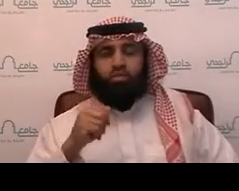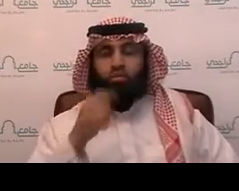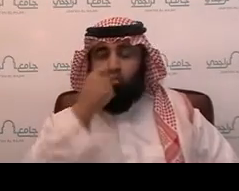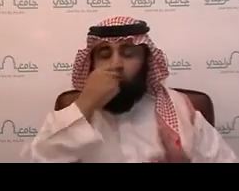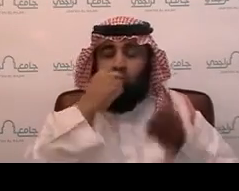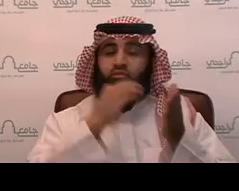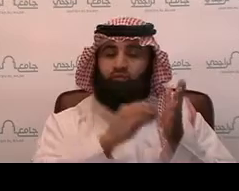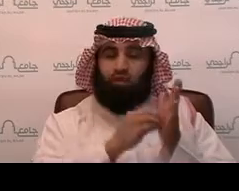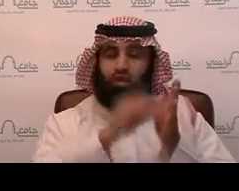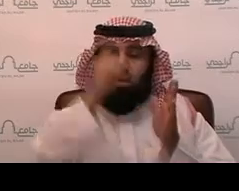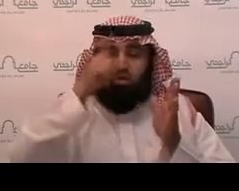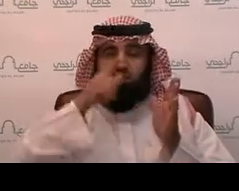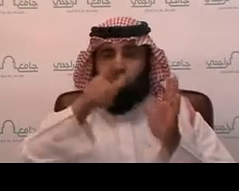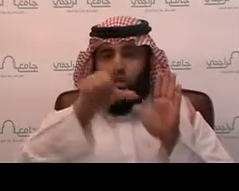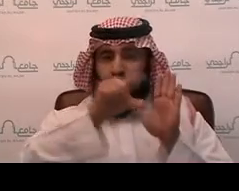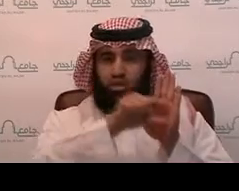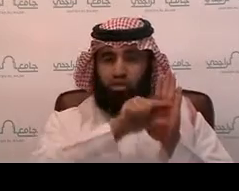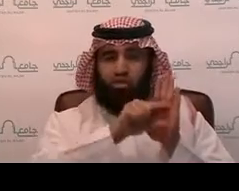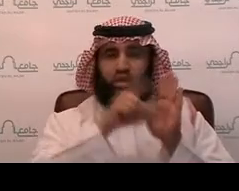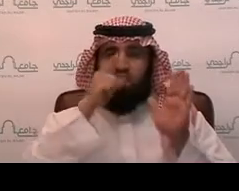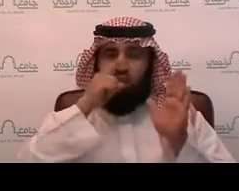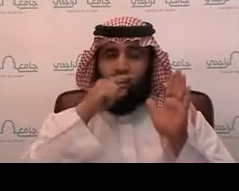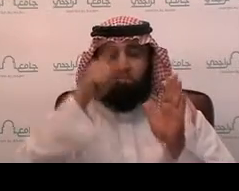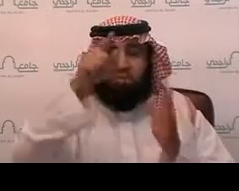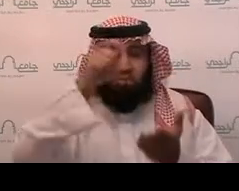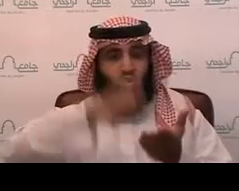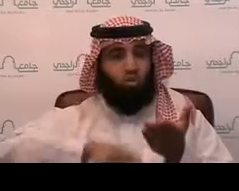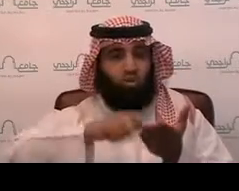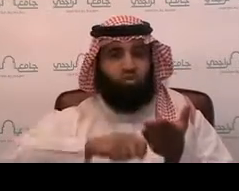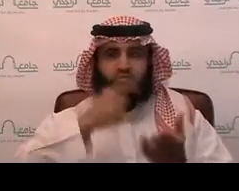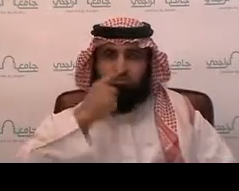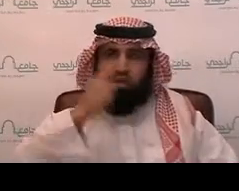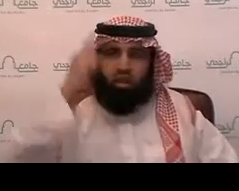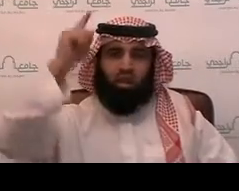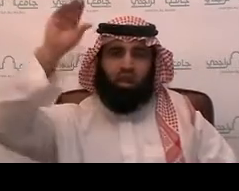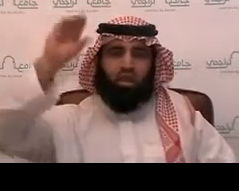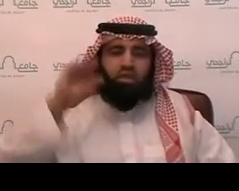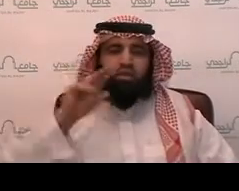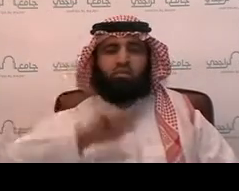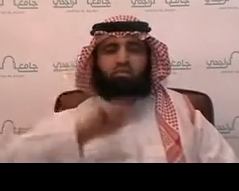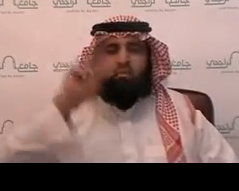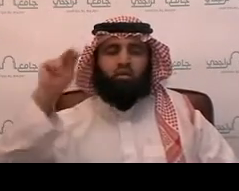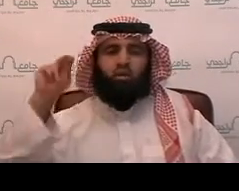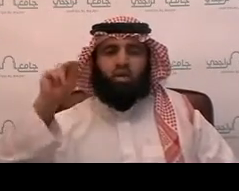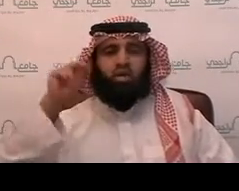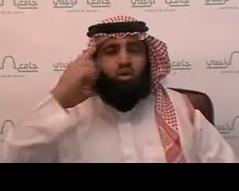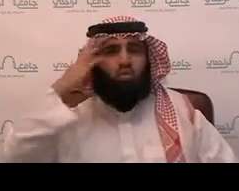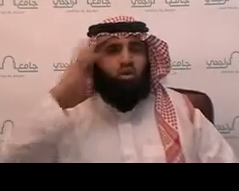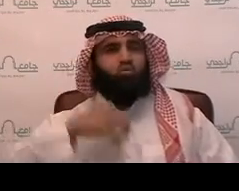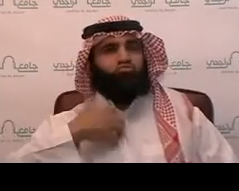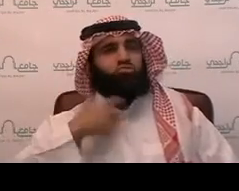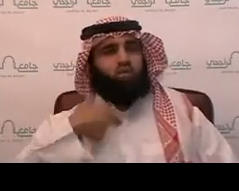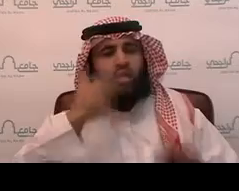وأنحكم بينهم بما أنزل الله ولا تتبع أهواءهم واحذرهم من يفتنوك عن بعض